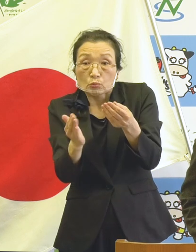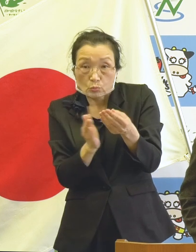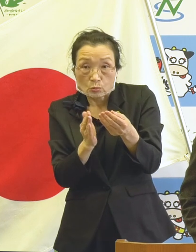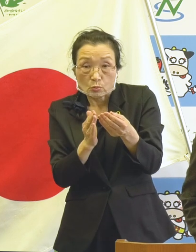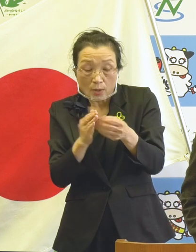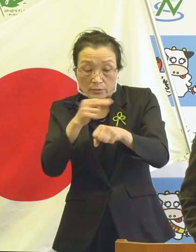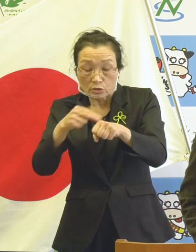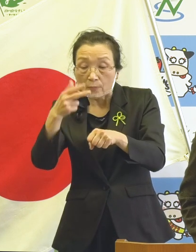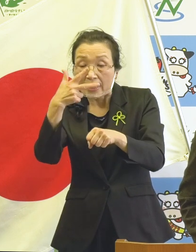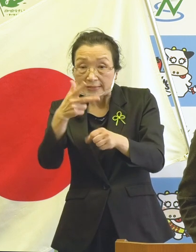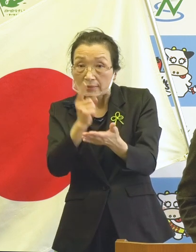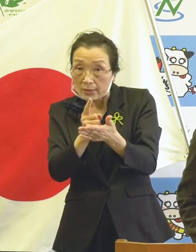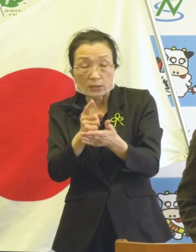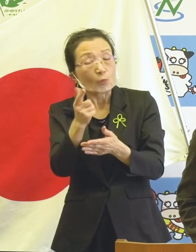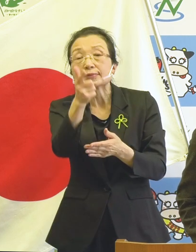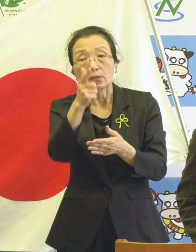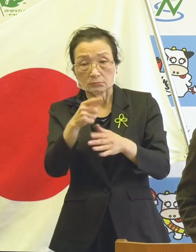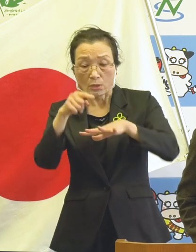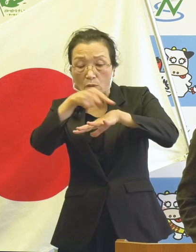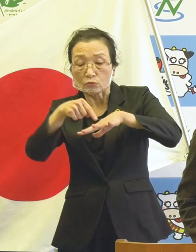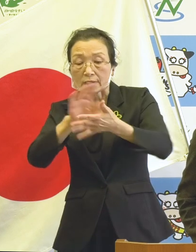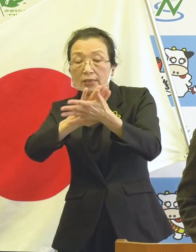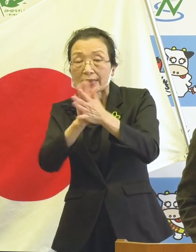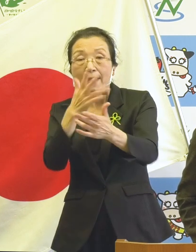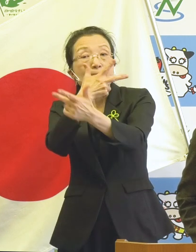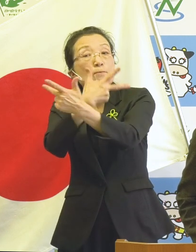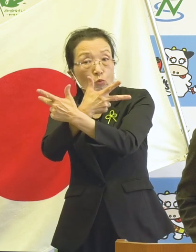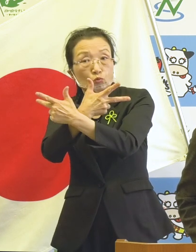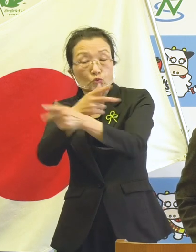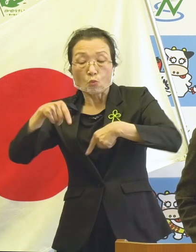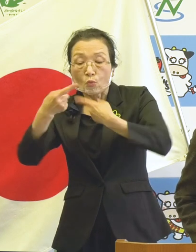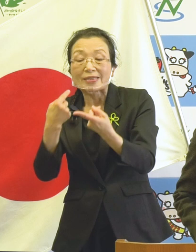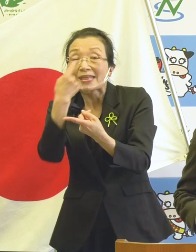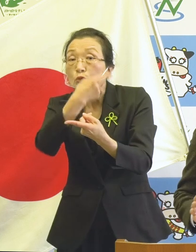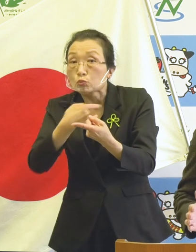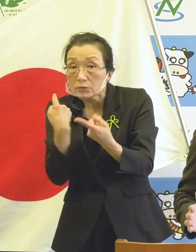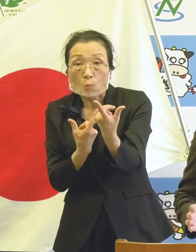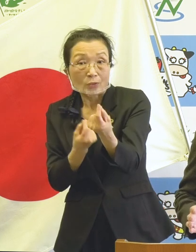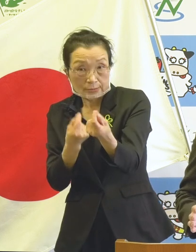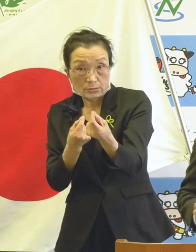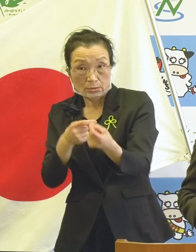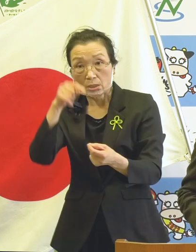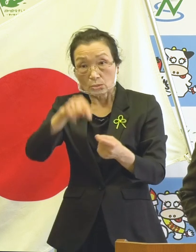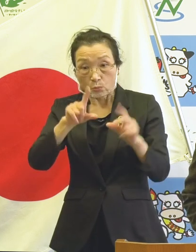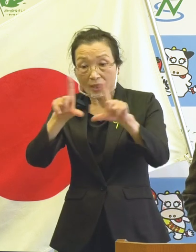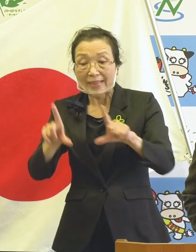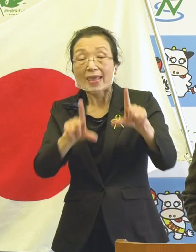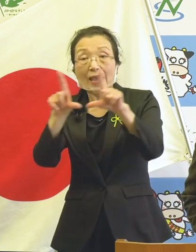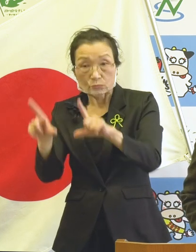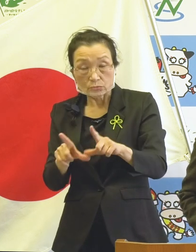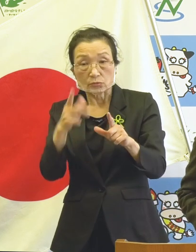那須塩原市のものだけではなく、栃木県北の玄関口として、そこで生活をする市民の皆